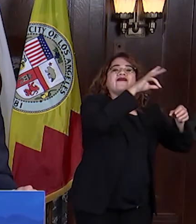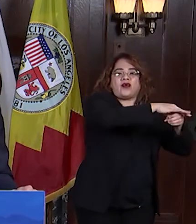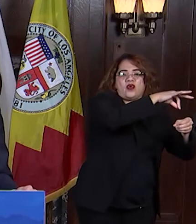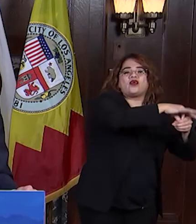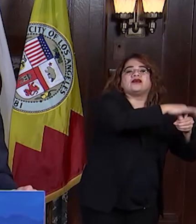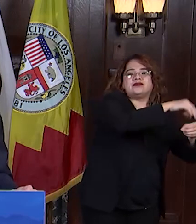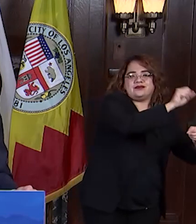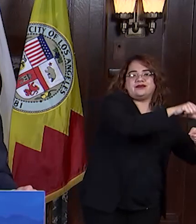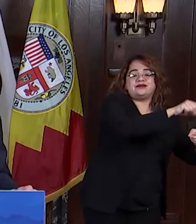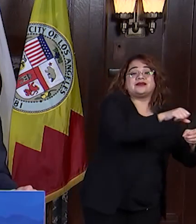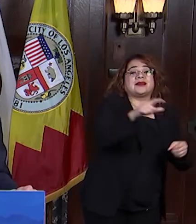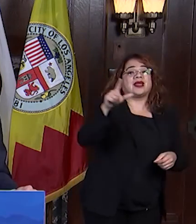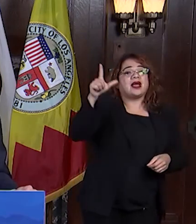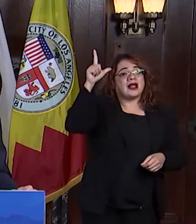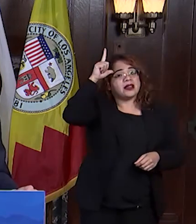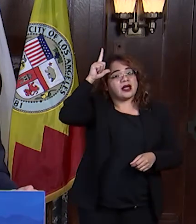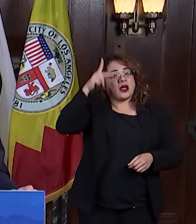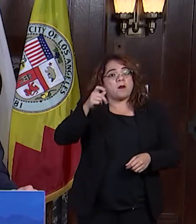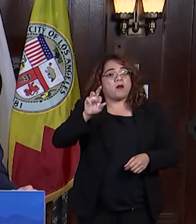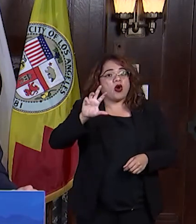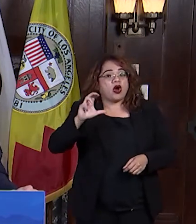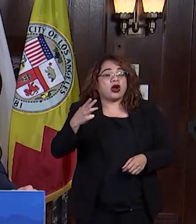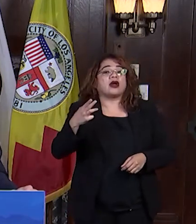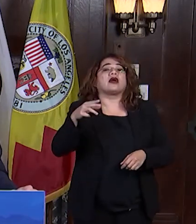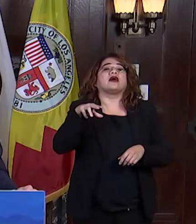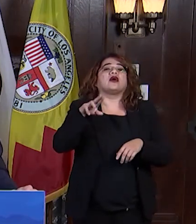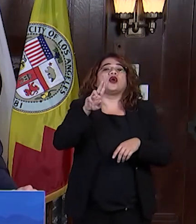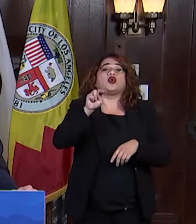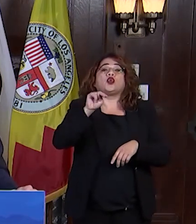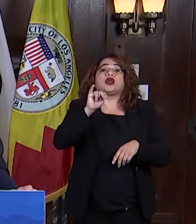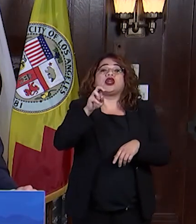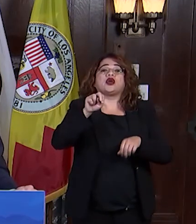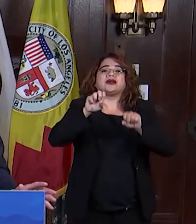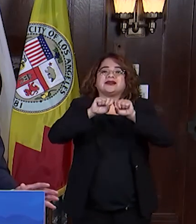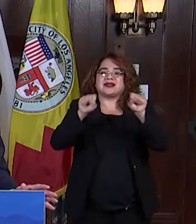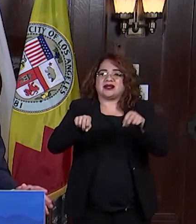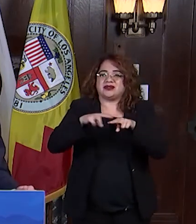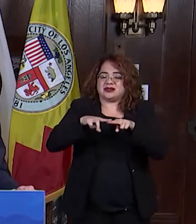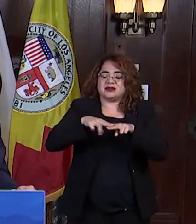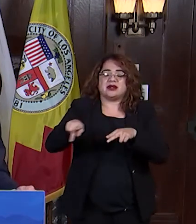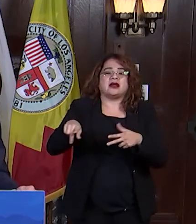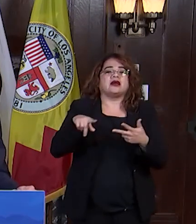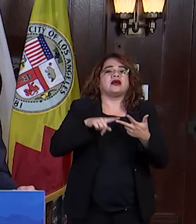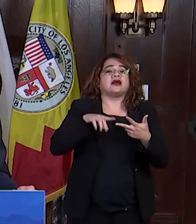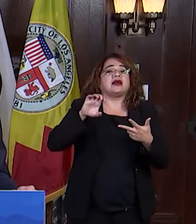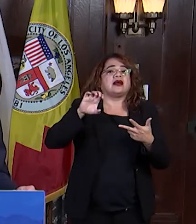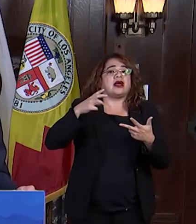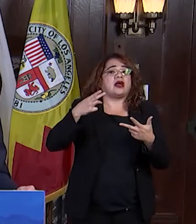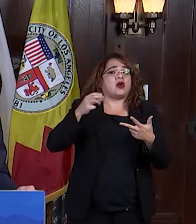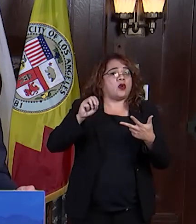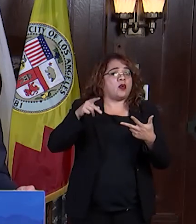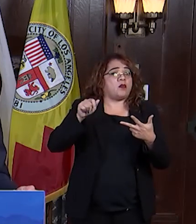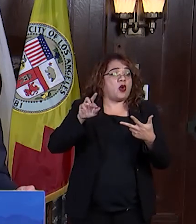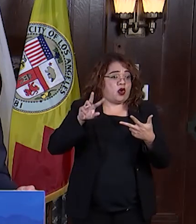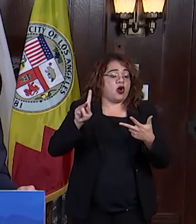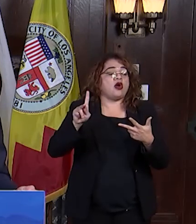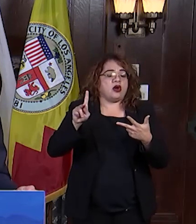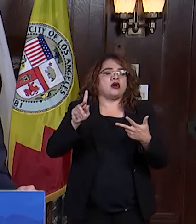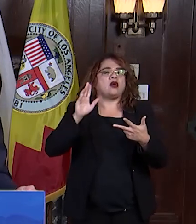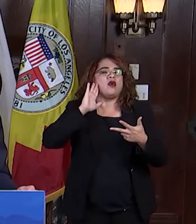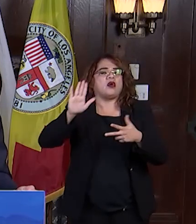cercanos, Lincoln Park, Echo Park y Union Station, estarán abiertos para ofrecer pruebas en esta parte de la